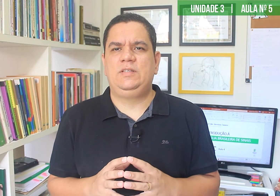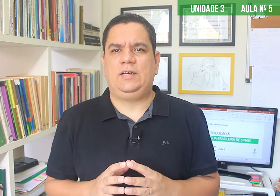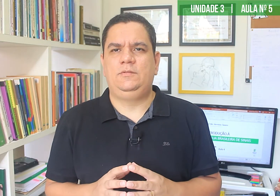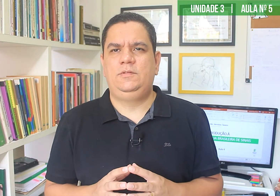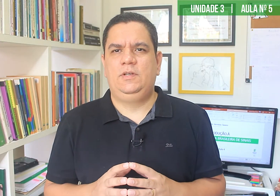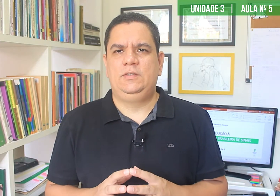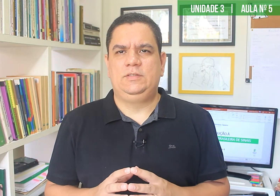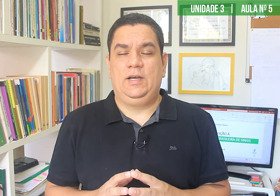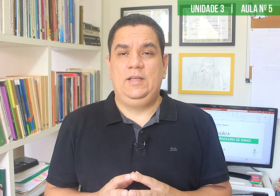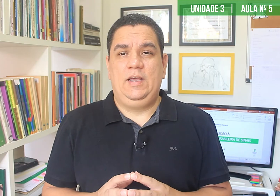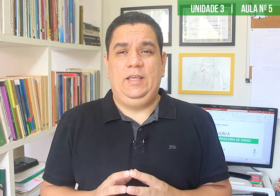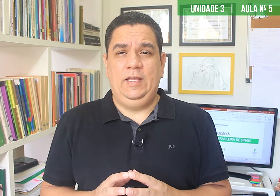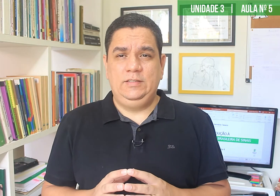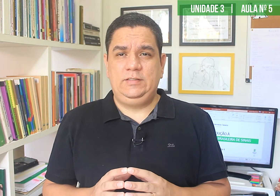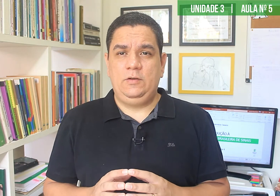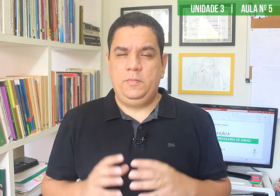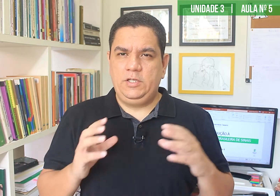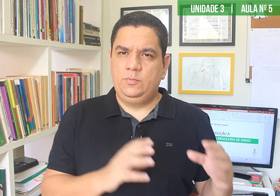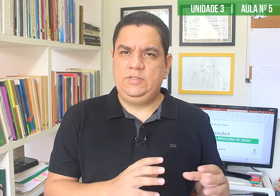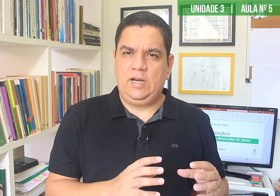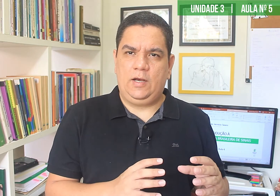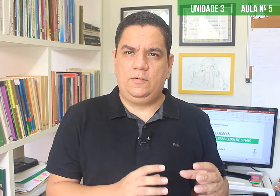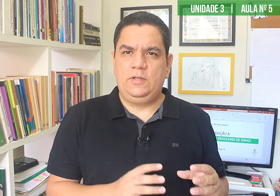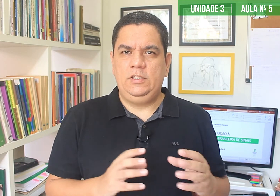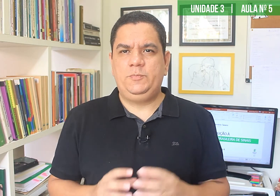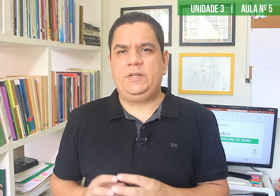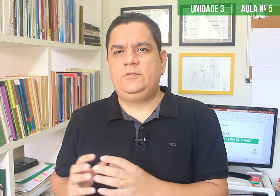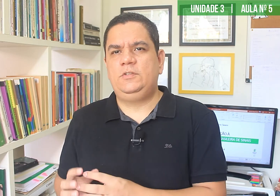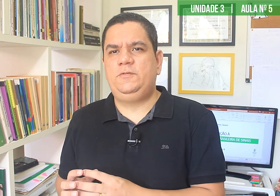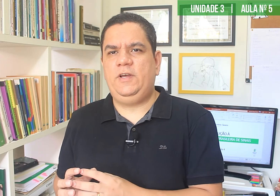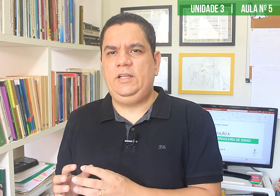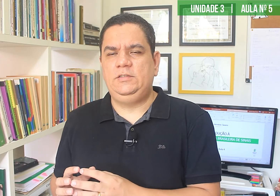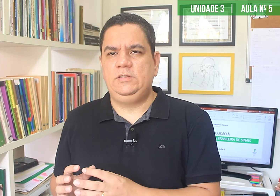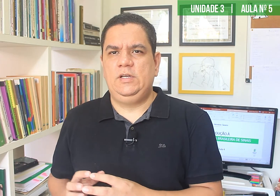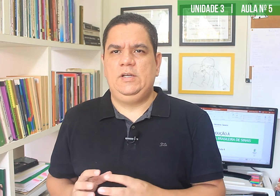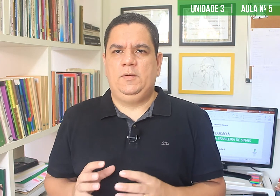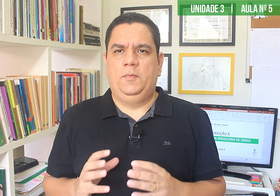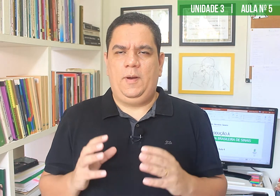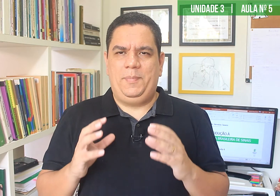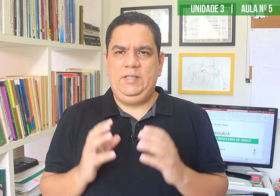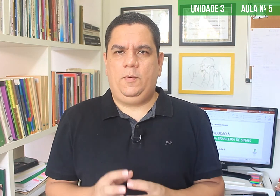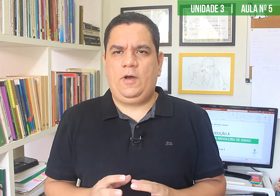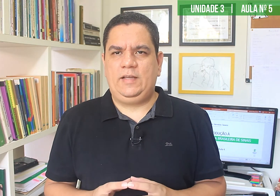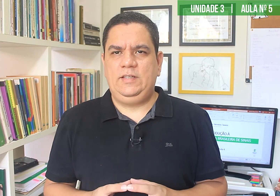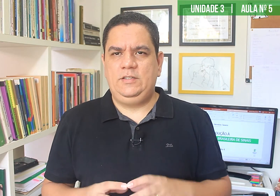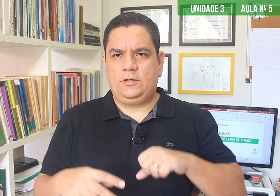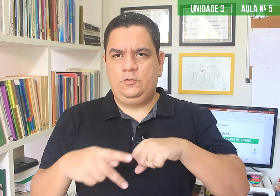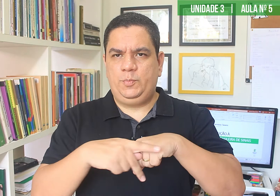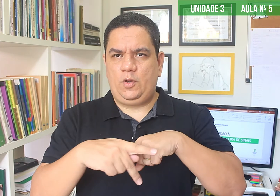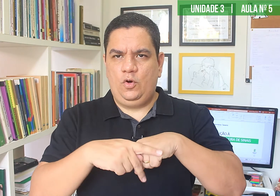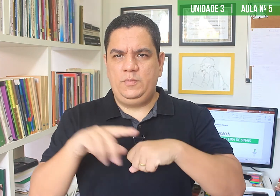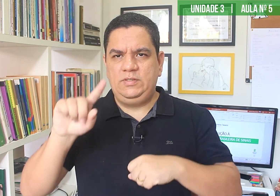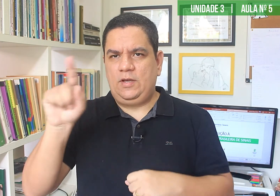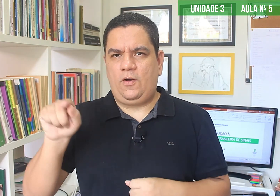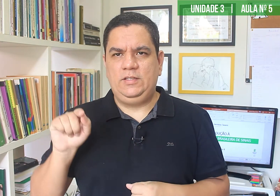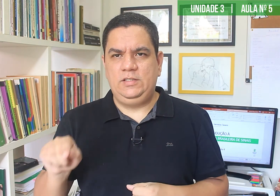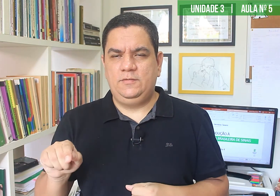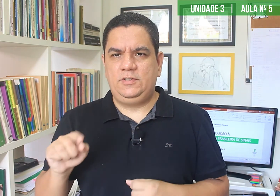utilizados, tá? E eles têm o mesmo sinal, expressões diferentes. Bom, a principal característica dos pronomes interrogativos é